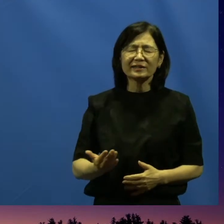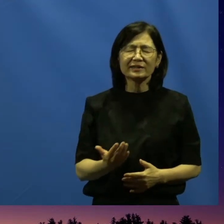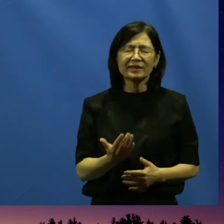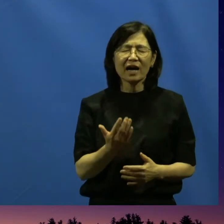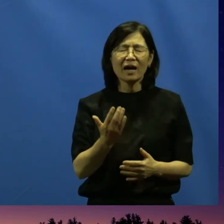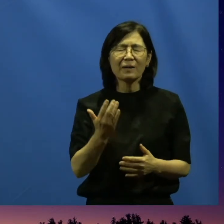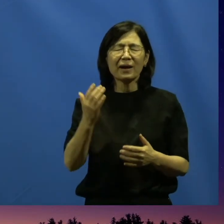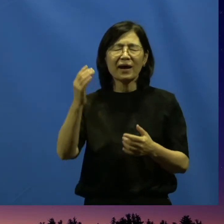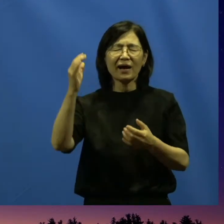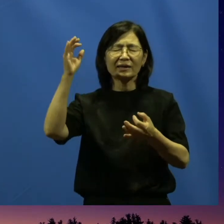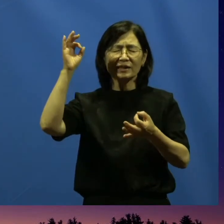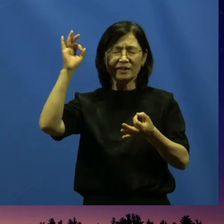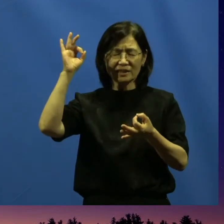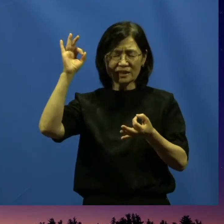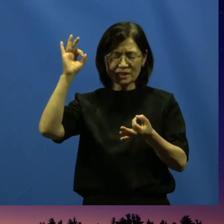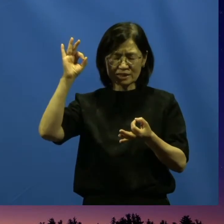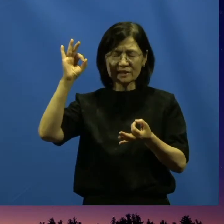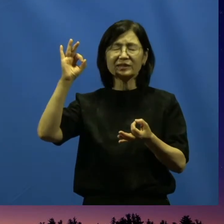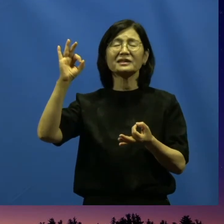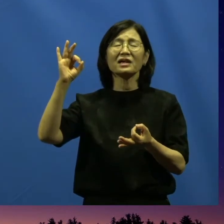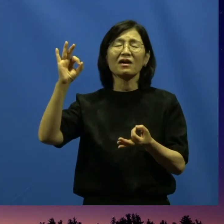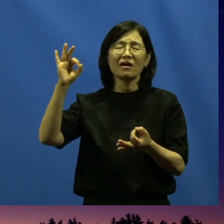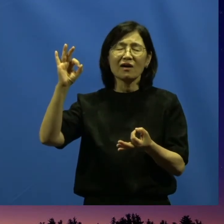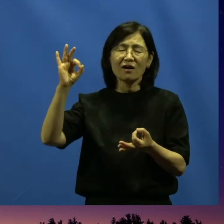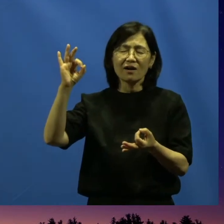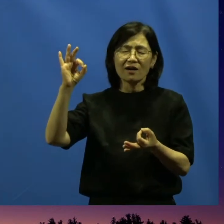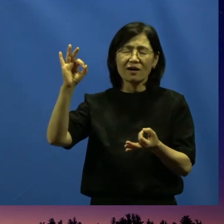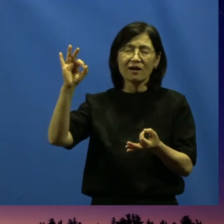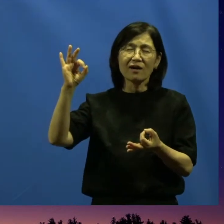너희는 가만히 있어